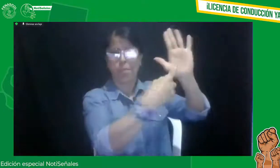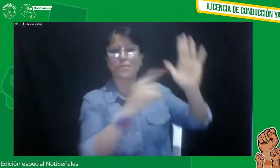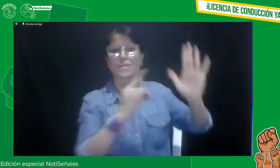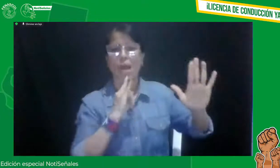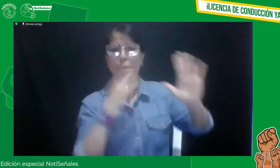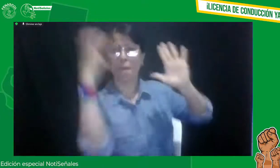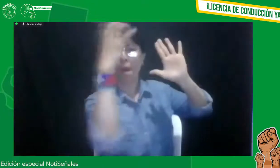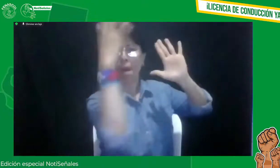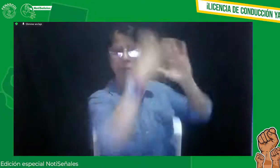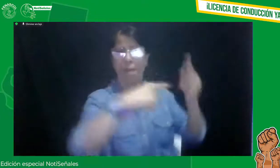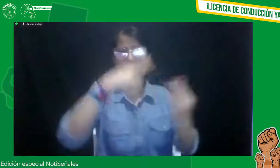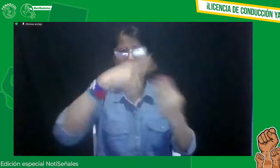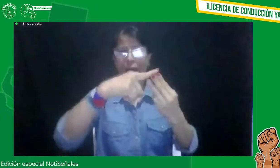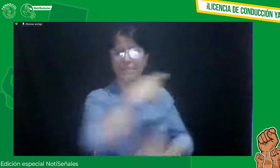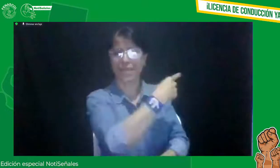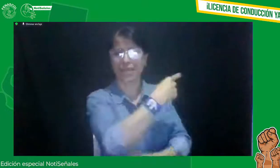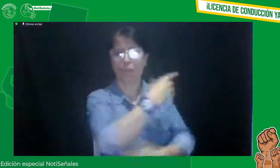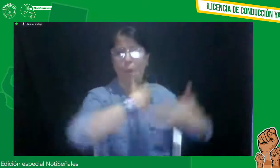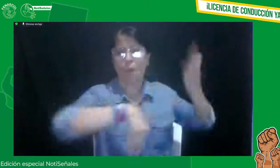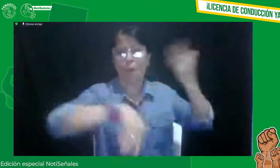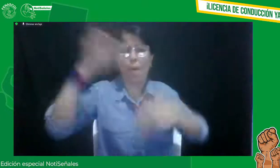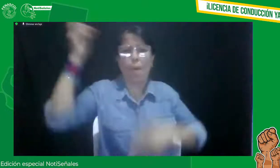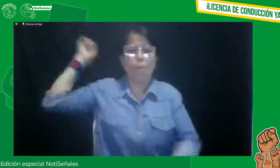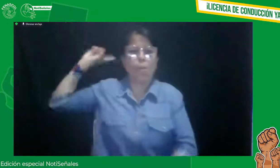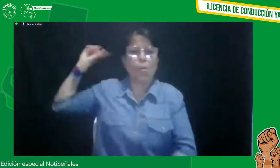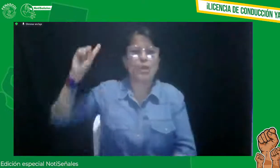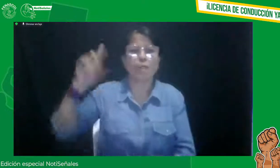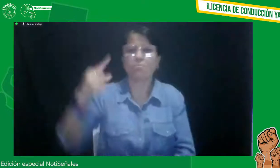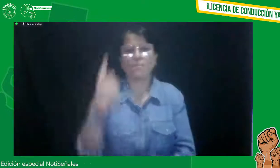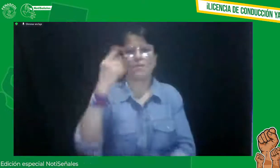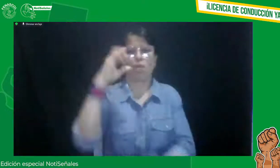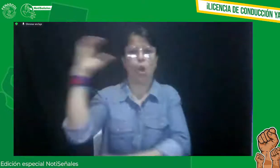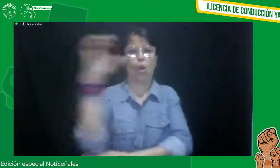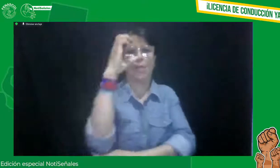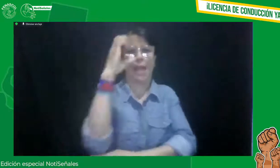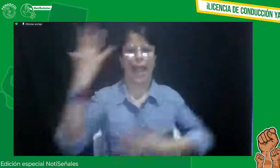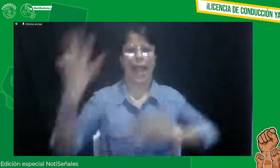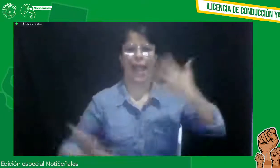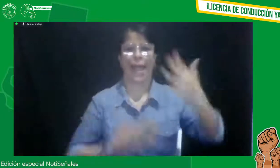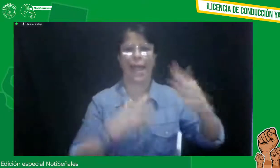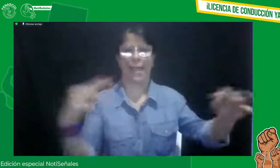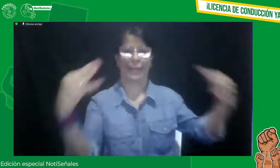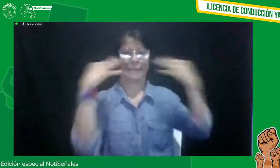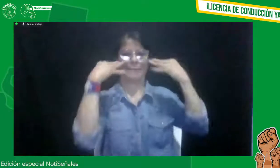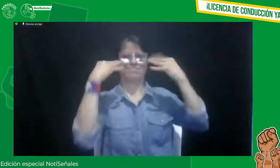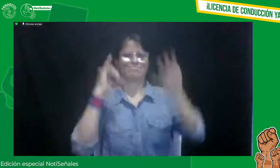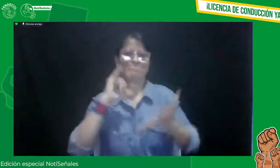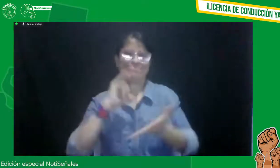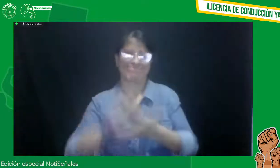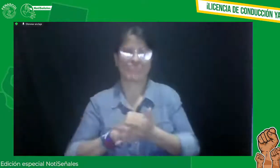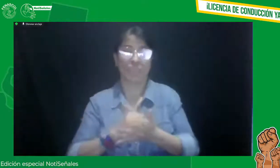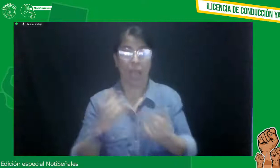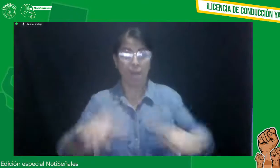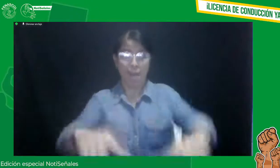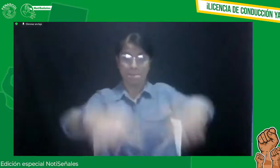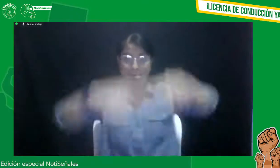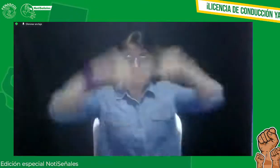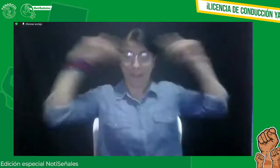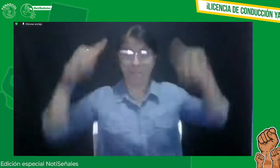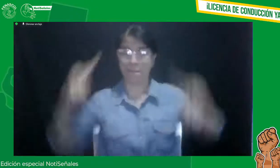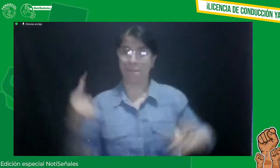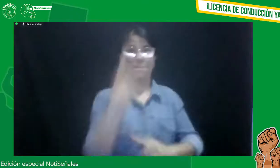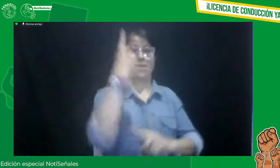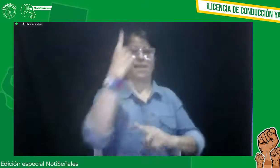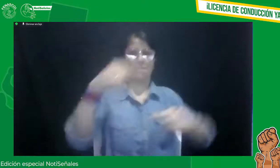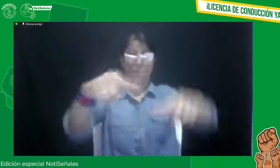y tuvimos manifestaciones escritas en donde hablábamos de ejemplos de otros países que ya tenían frente